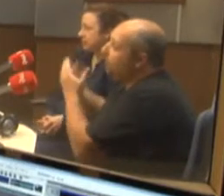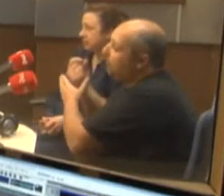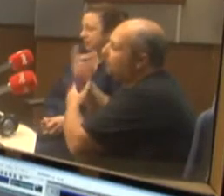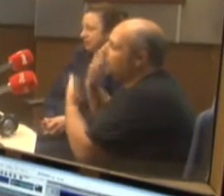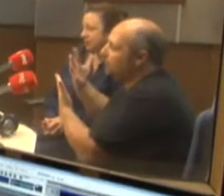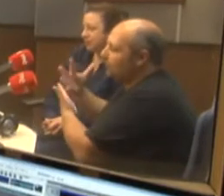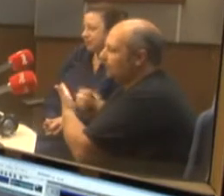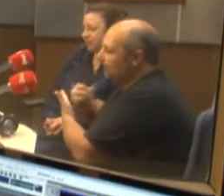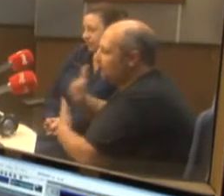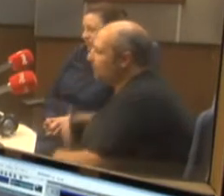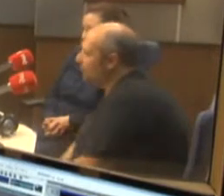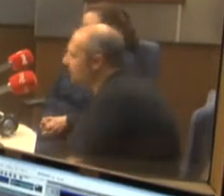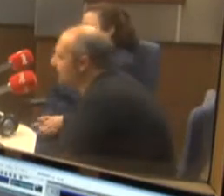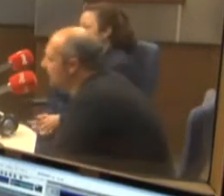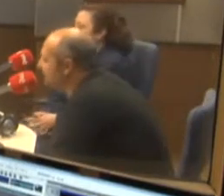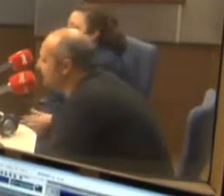Muchísimas gracias a todos y muy buenos días. Gracias. Gracias.